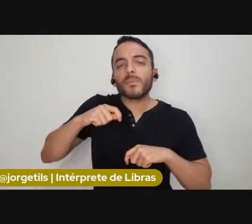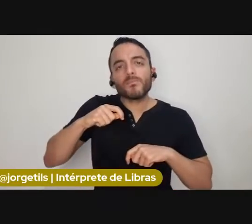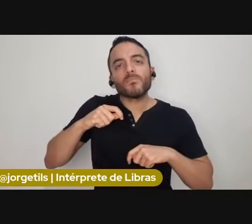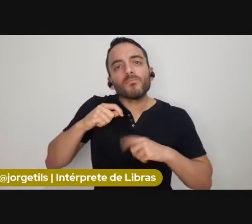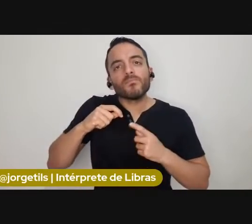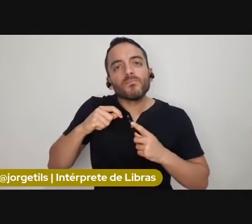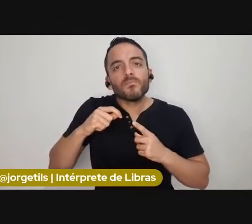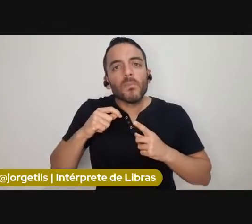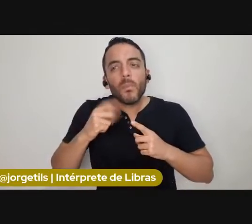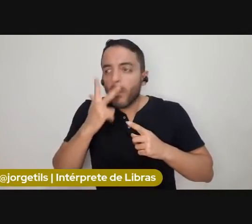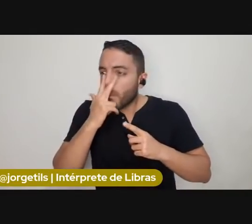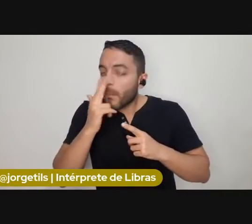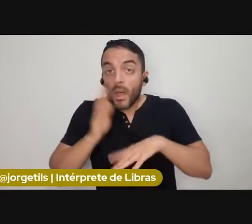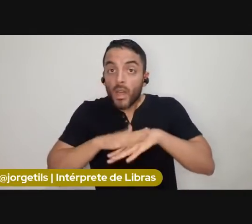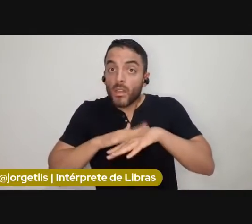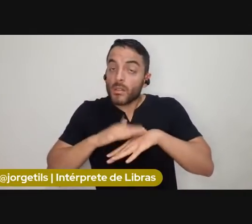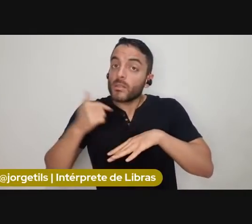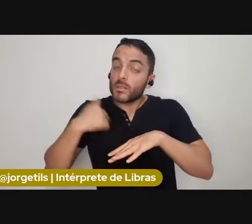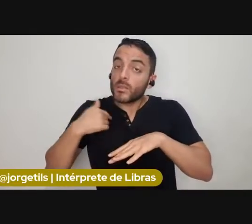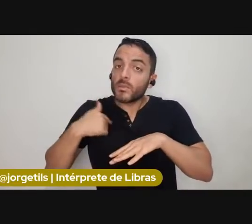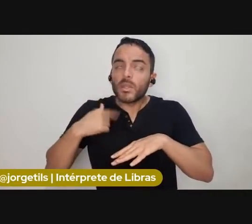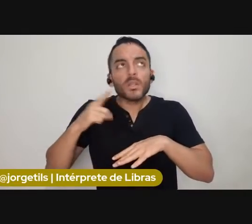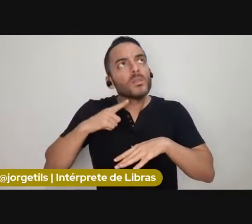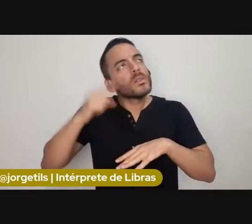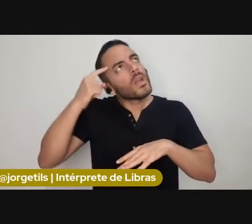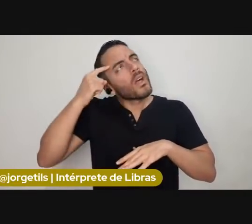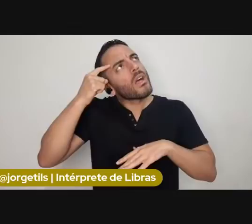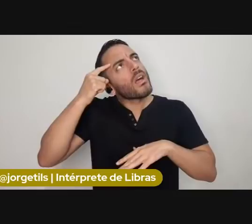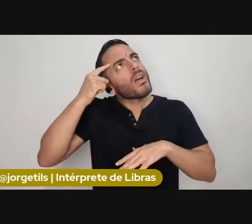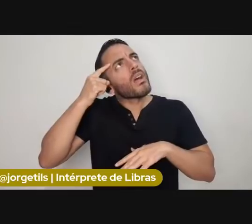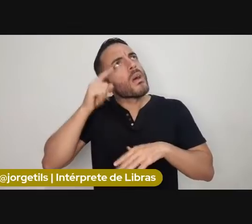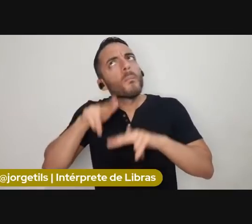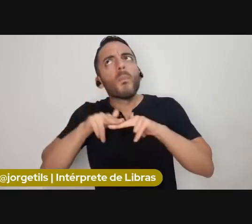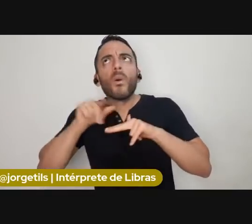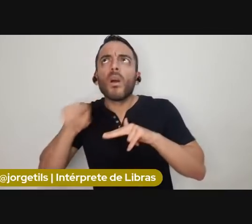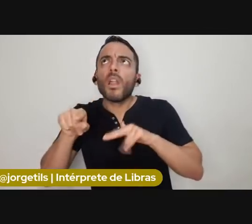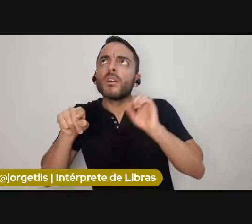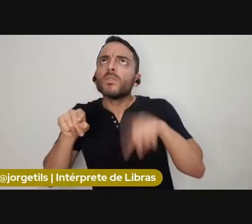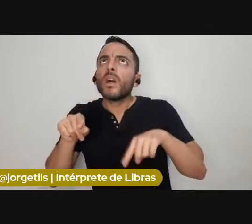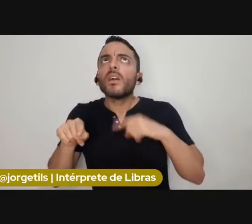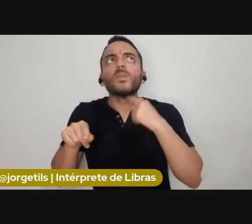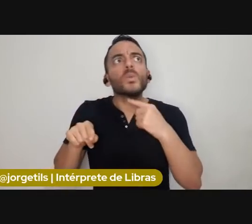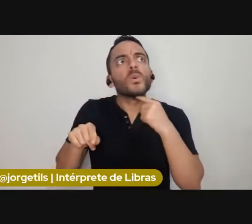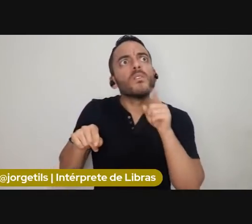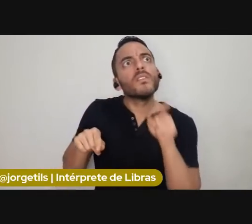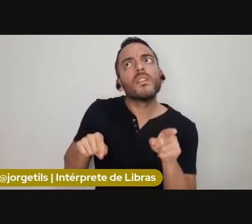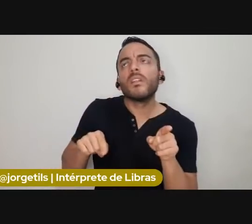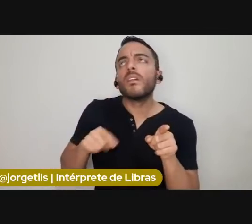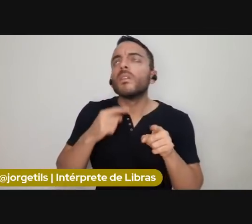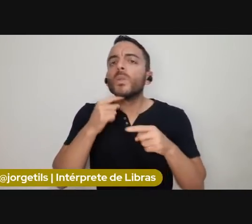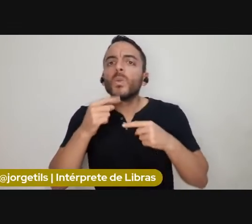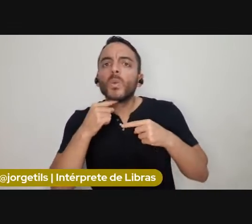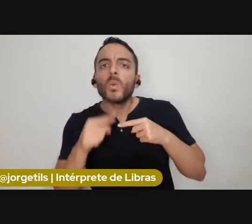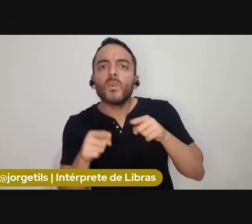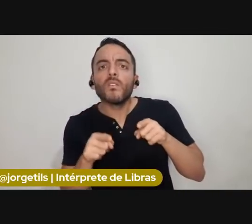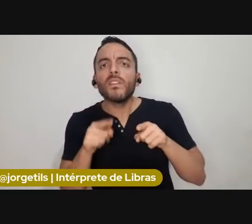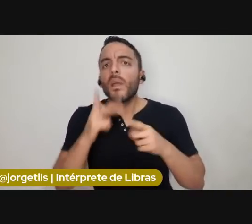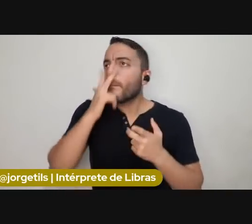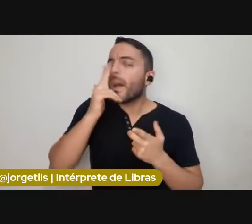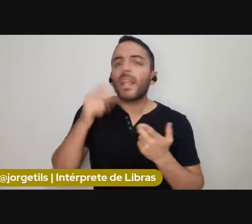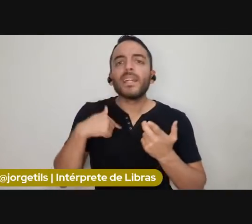se desloca para novas interrogações, para novos mistérios, esse horizonte que nunca é